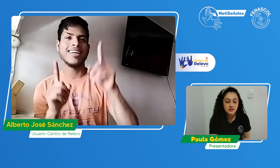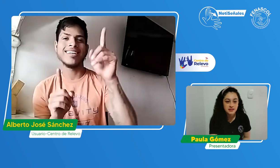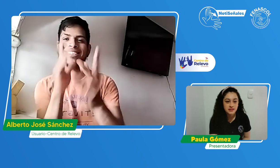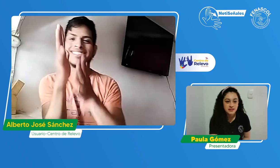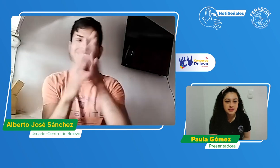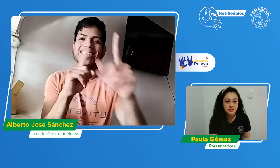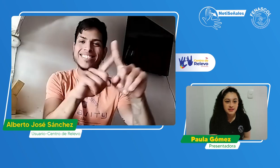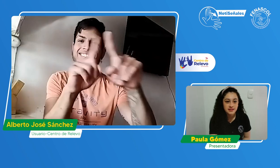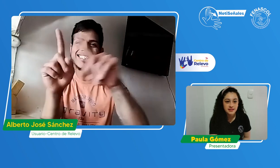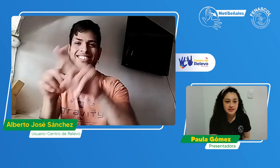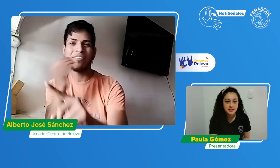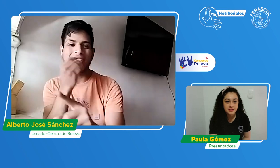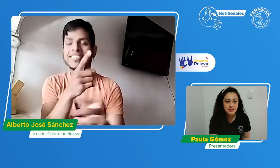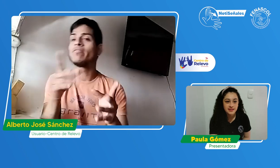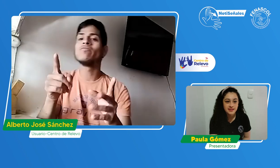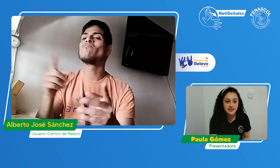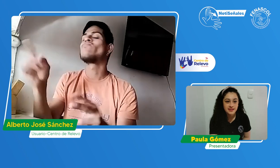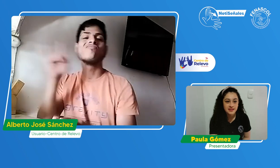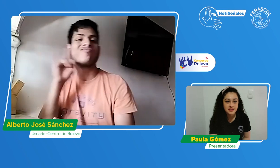facilita todo